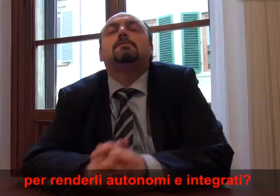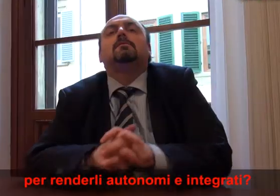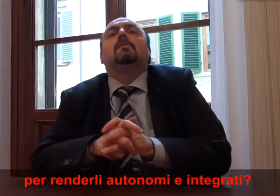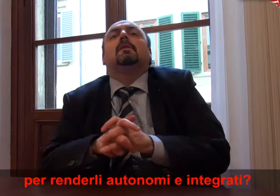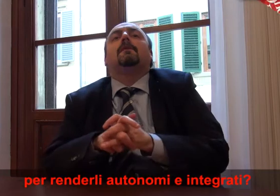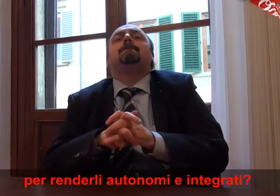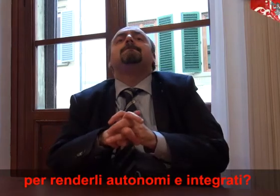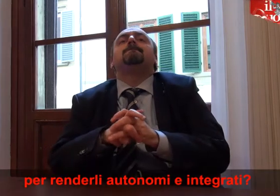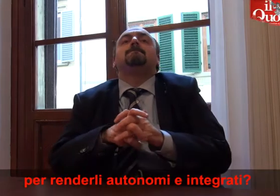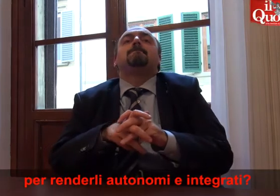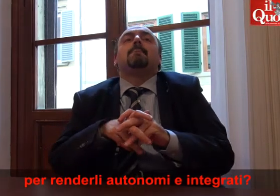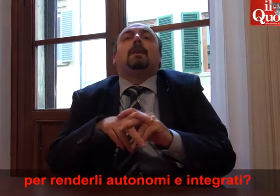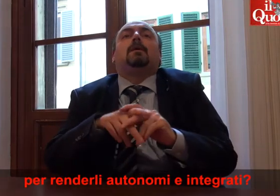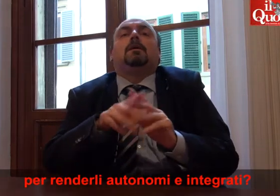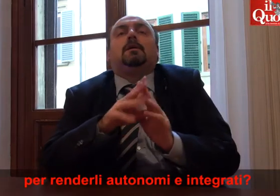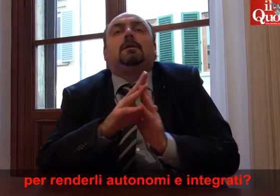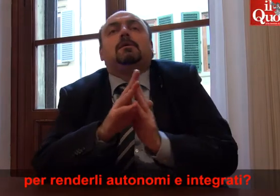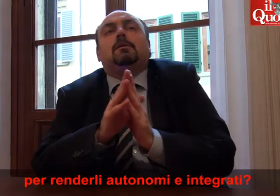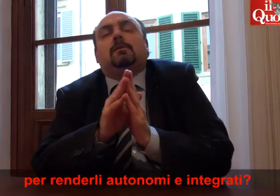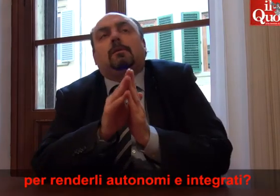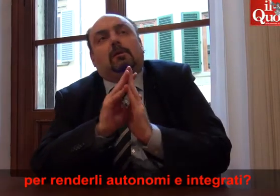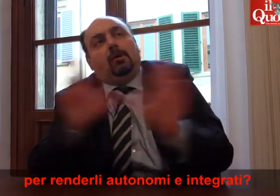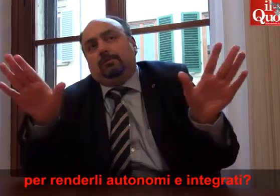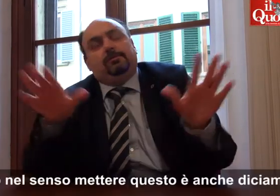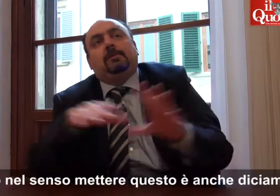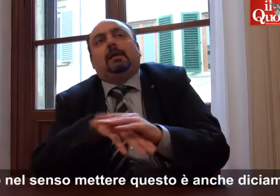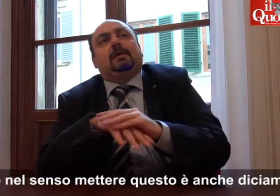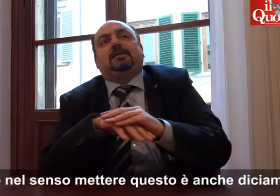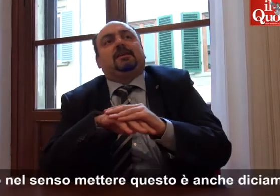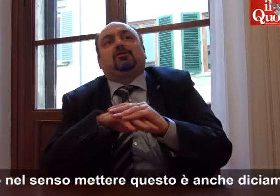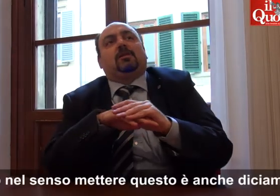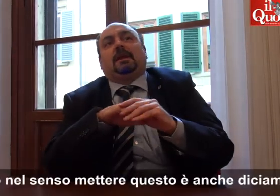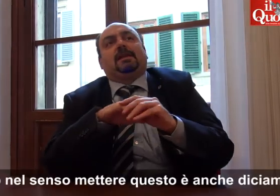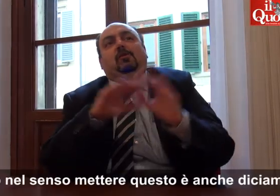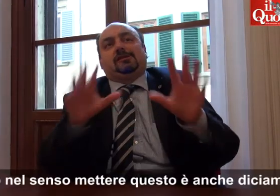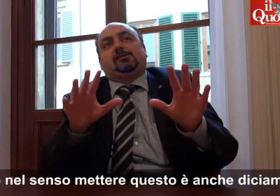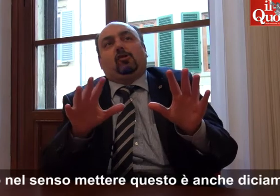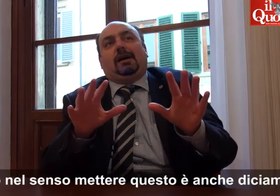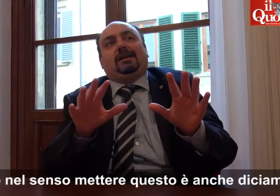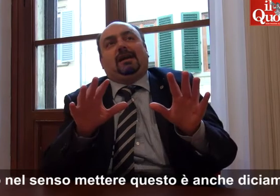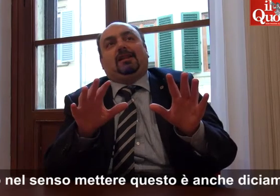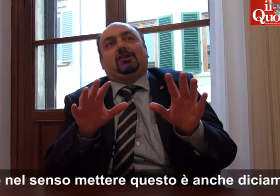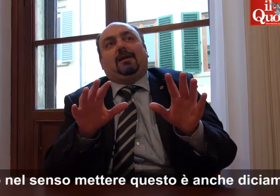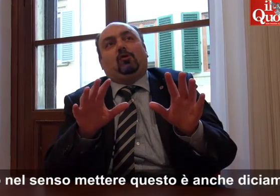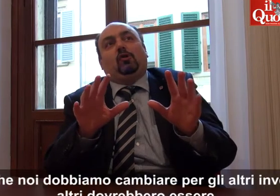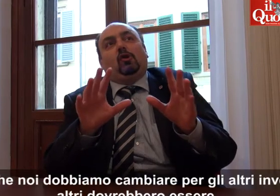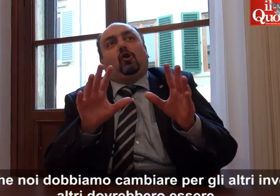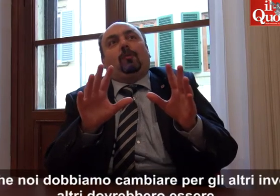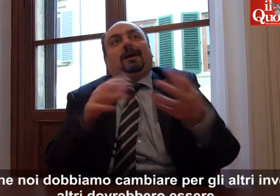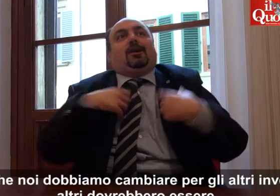autonomi e integrati? No, nel senso di mettere questo è anche, diciamo, come che